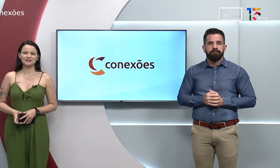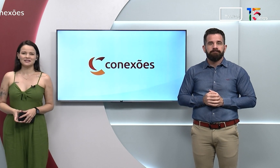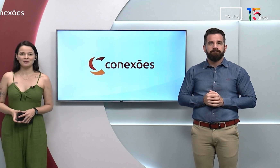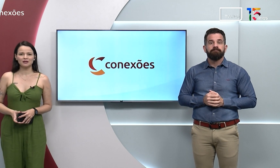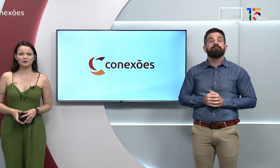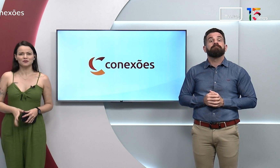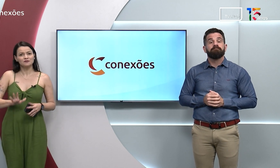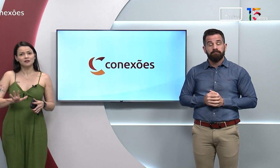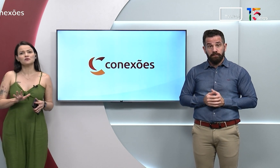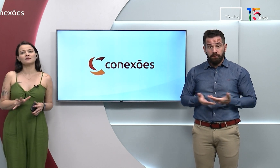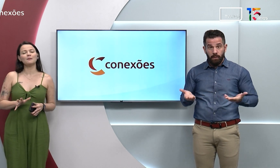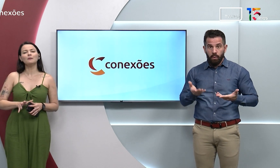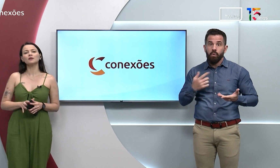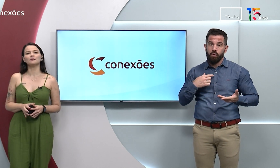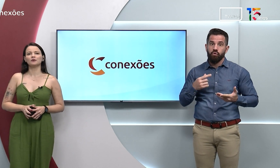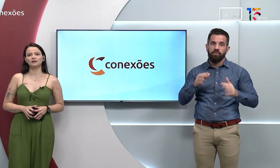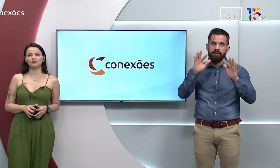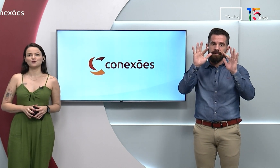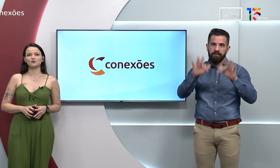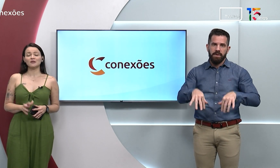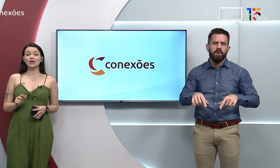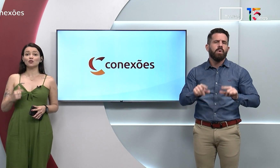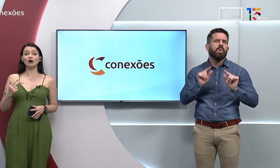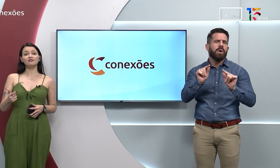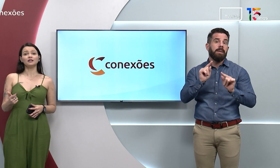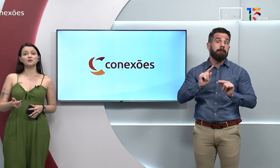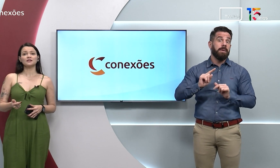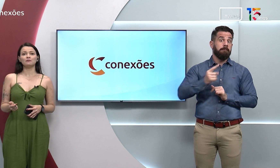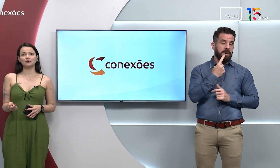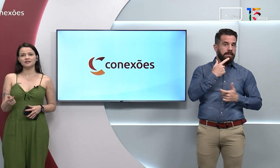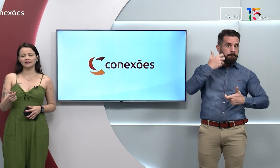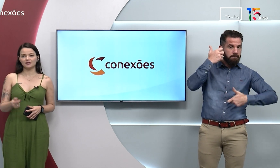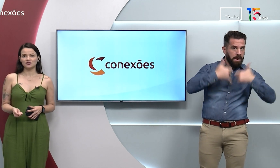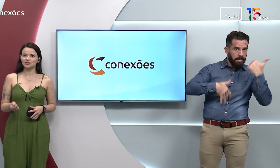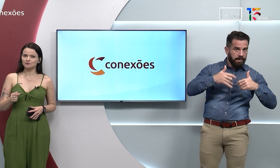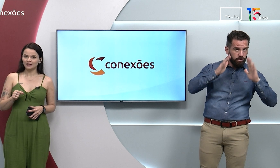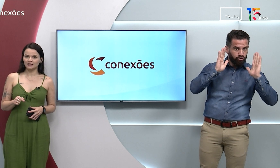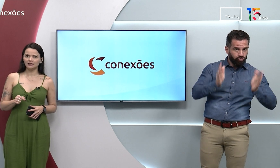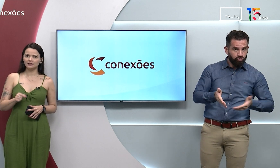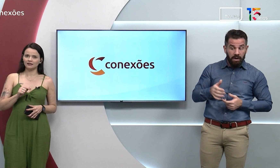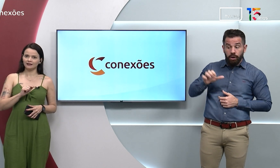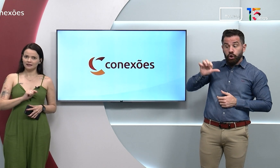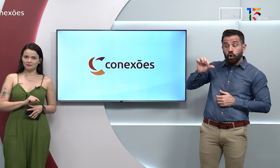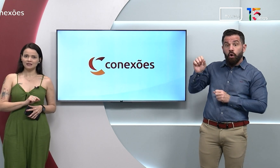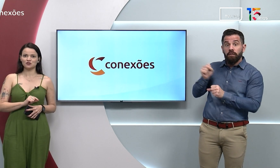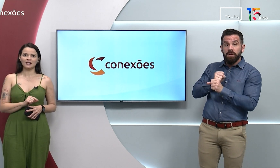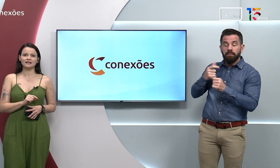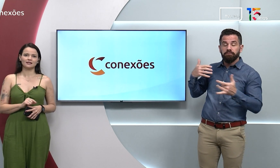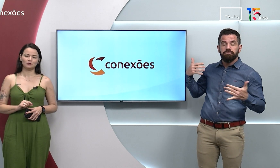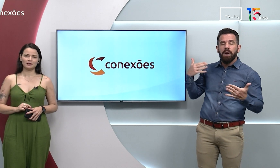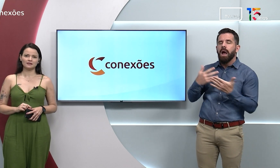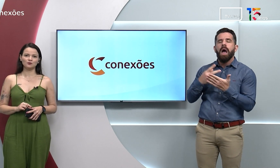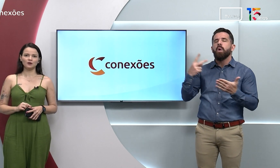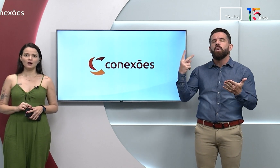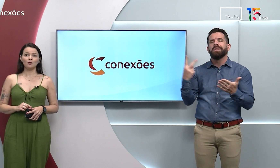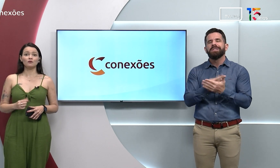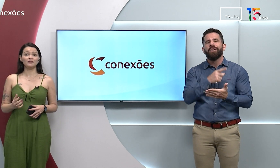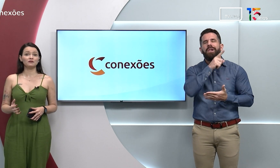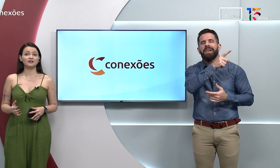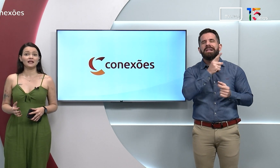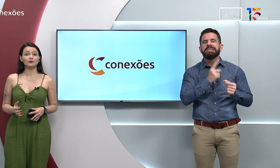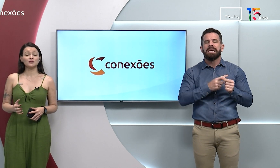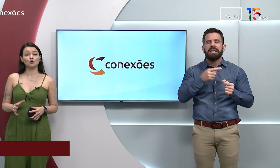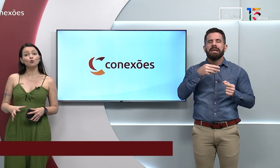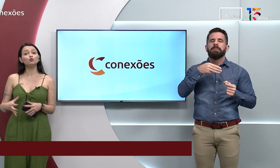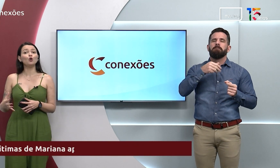A gente encerra o programa de hoje falando de um tema muito importante. 9 anos depois da tragédia em Mariana, em Minas Gerais, aqui no Brasil, o